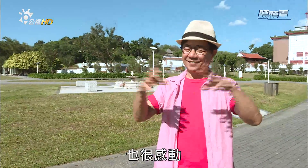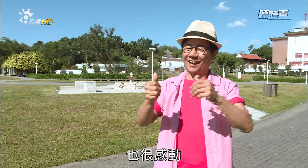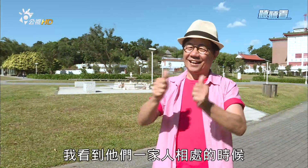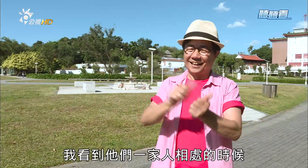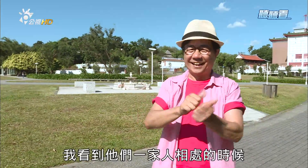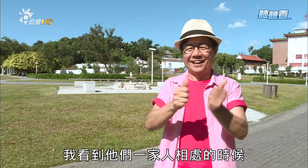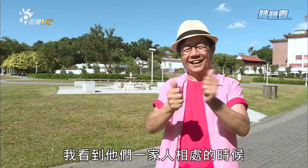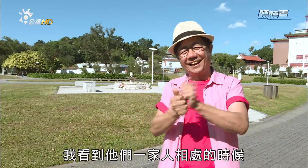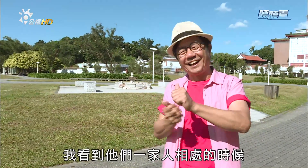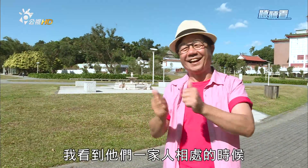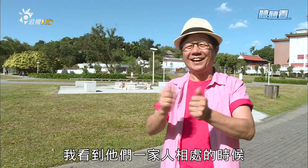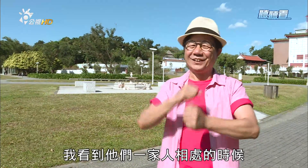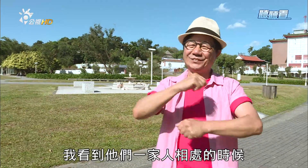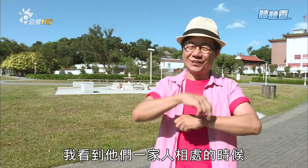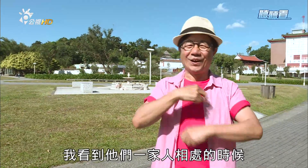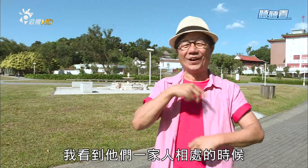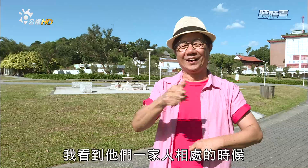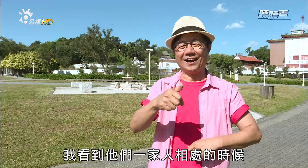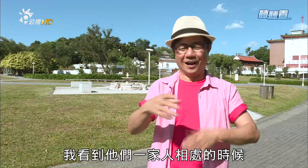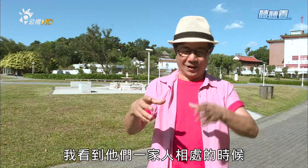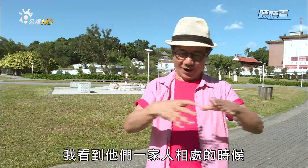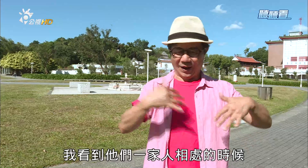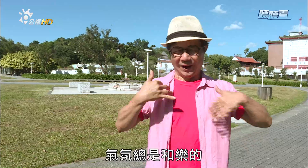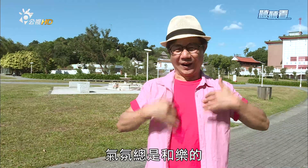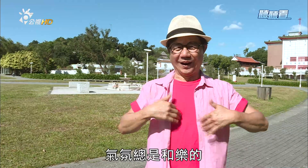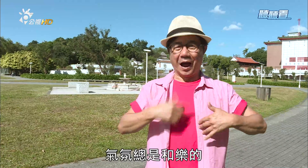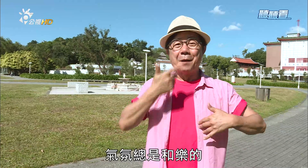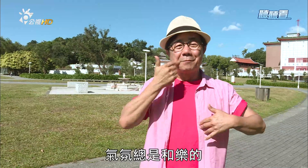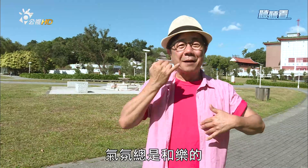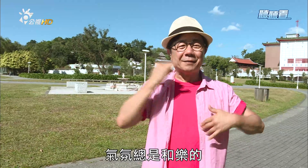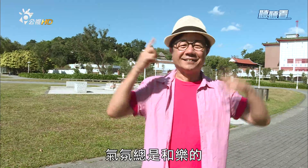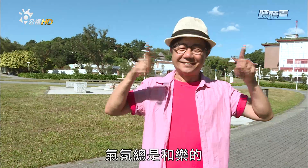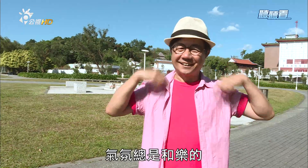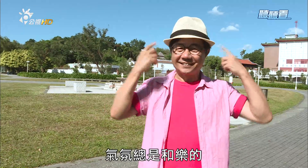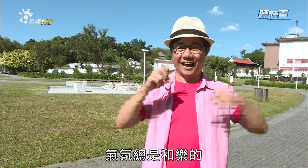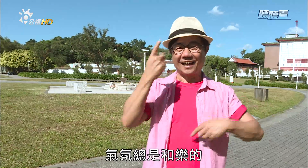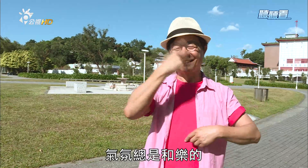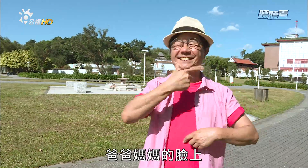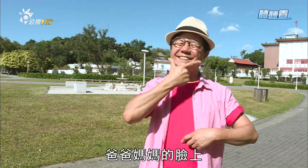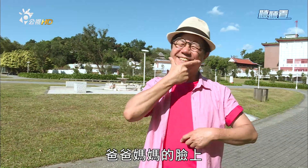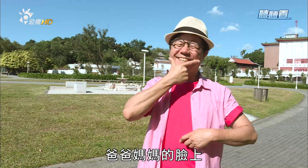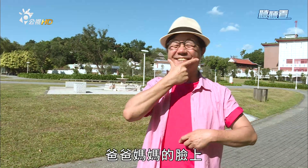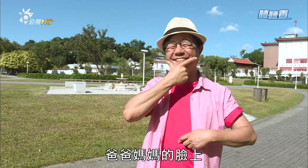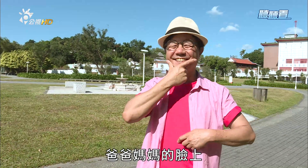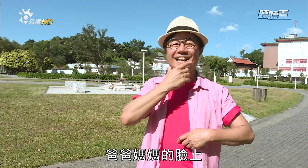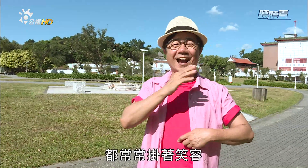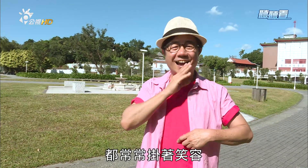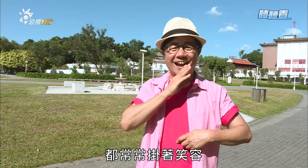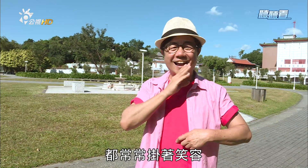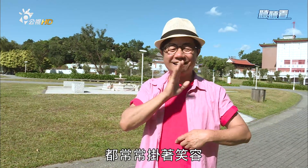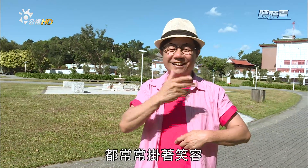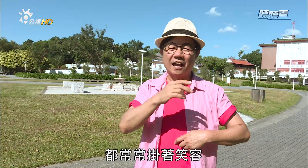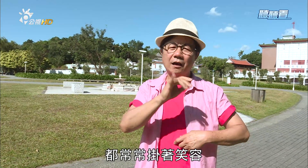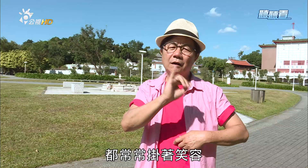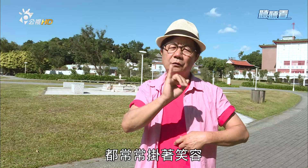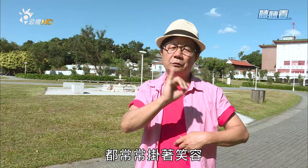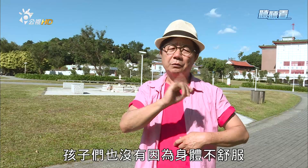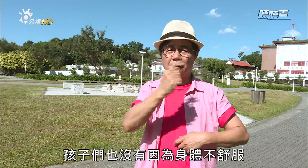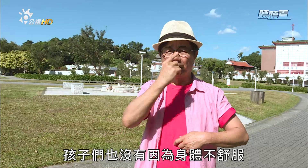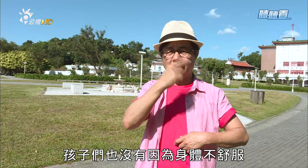我看到他们一家人相处的时候啊，气氛总是和乐的，爸爸妈妈的脸上都常常挂着笑容，孩子们